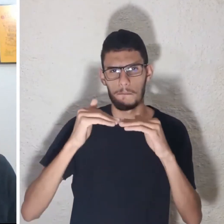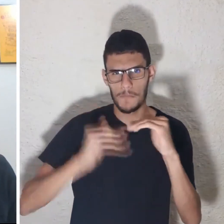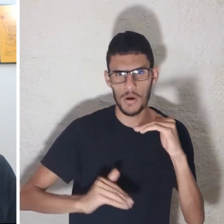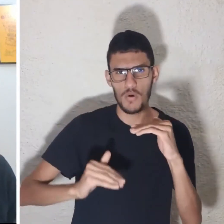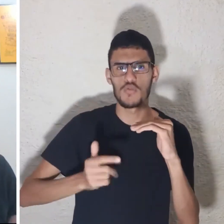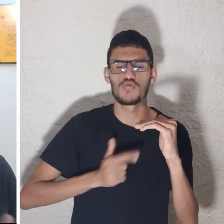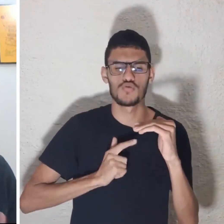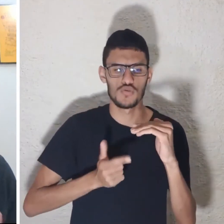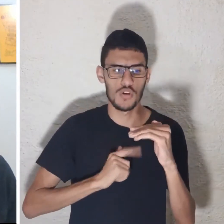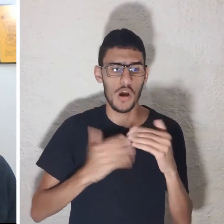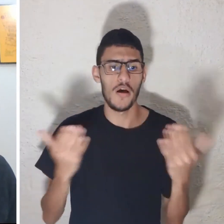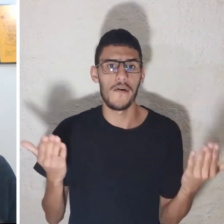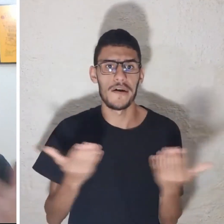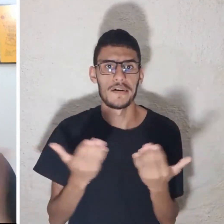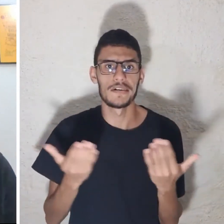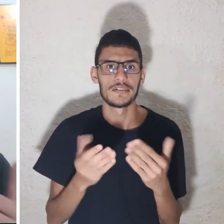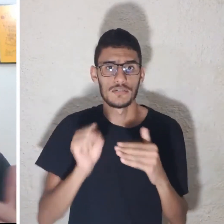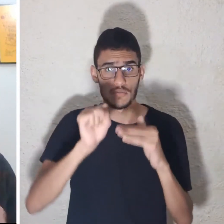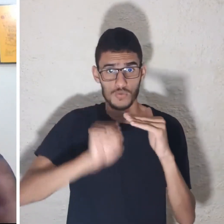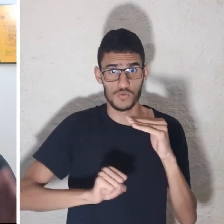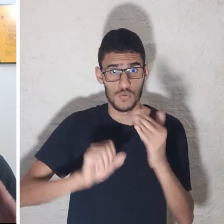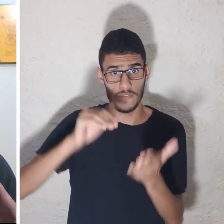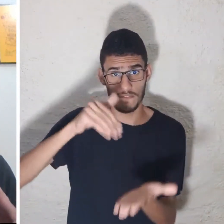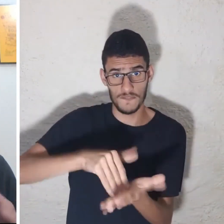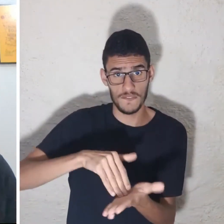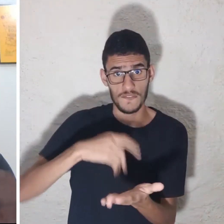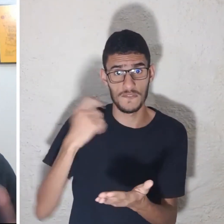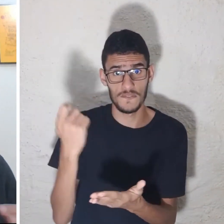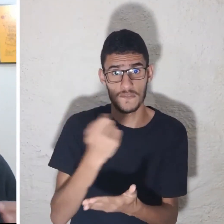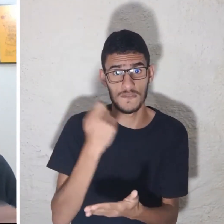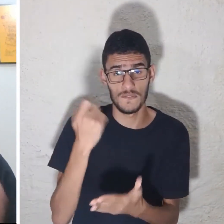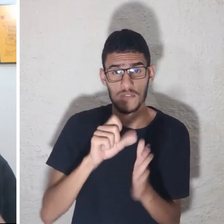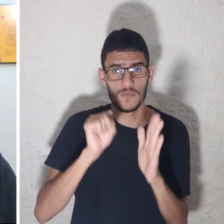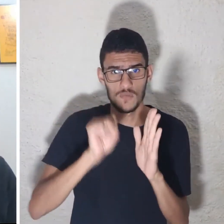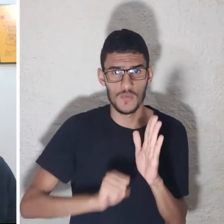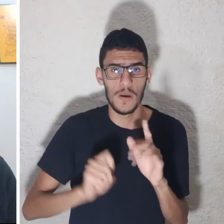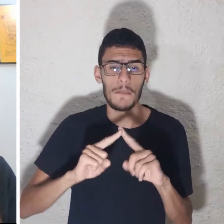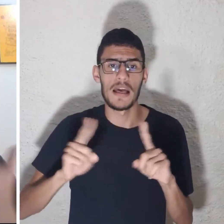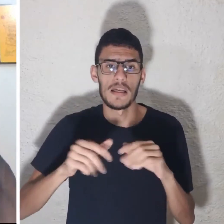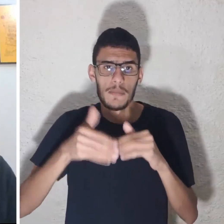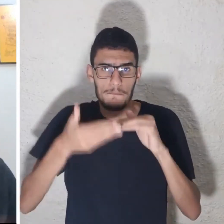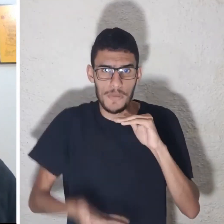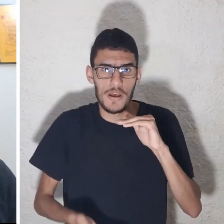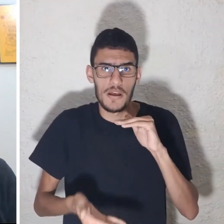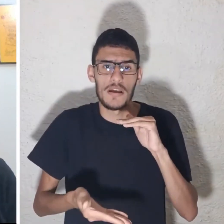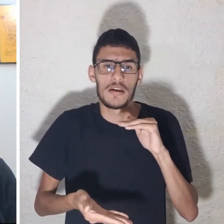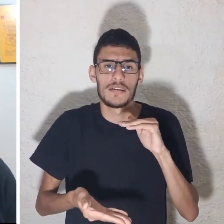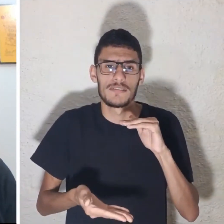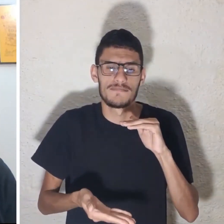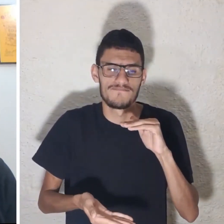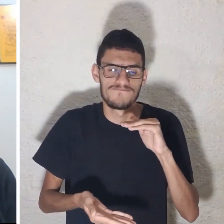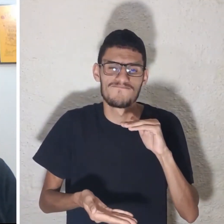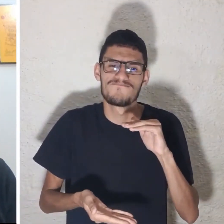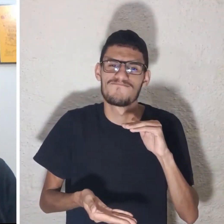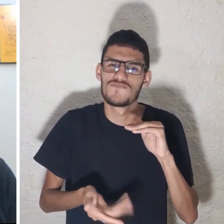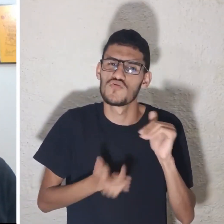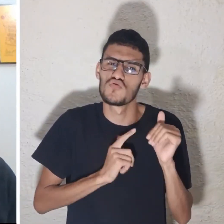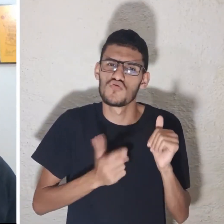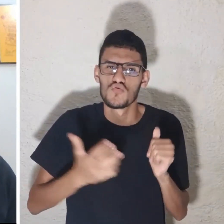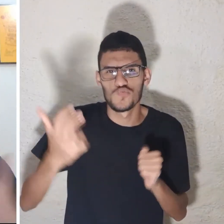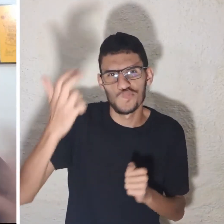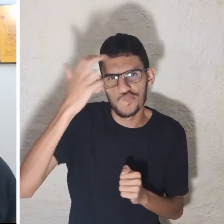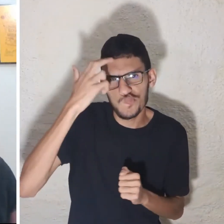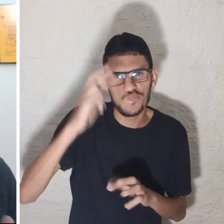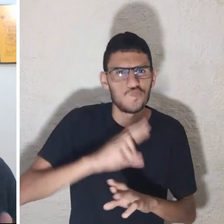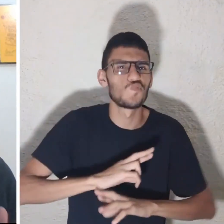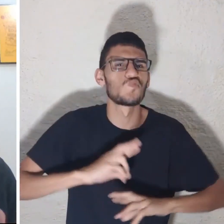uma província, né? Hoje o Brasil termina mais ao sul no Rio Grande do Sul, mas abaixo dele tinha uma outra província que era a província Cisplatina.